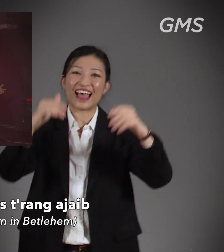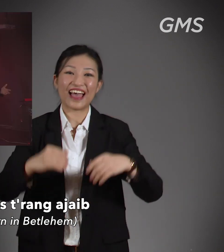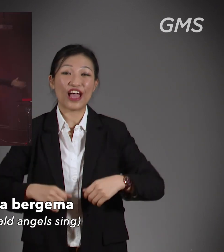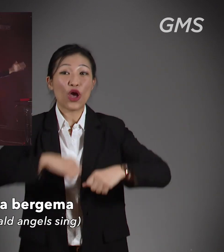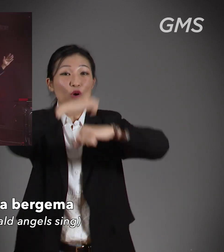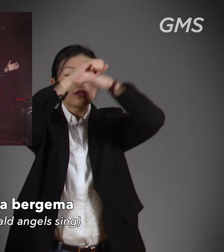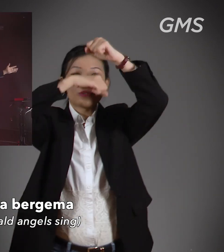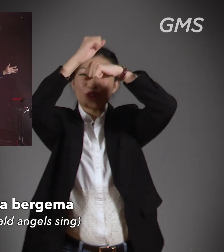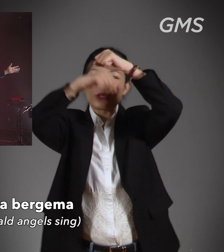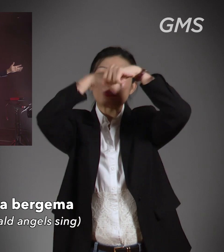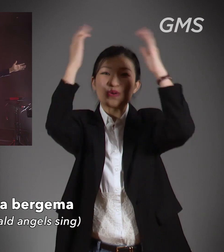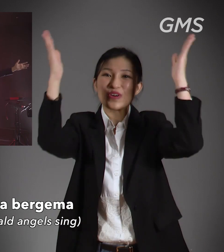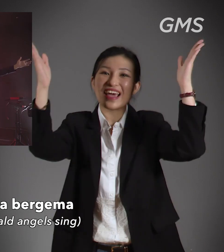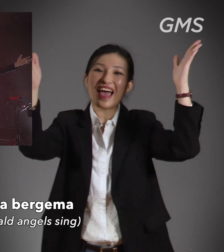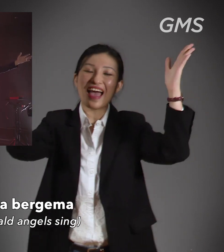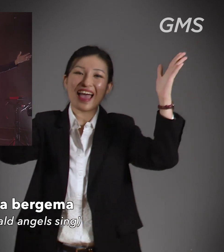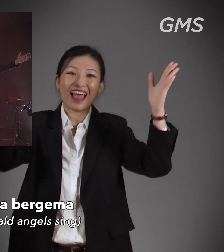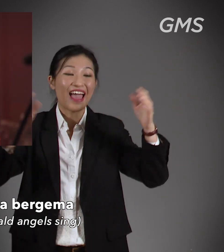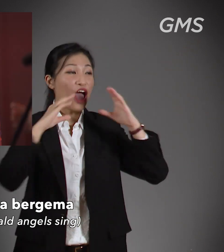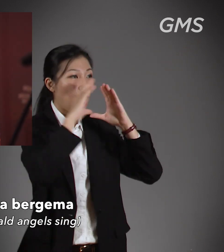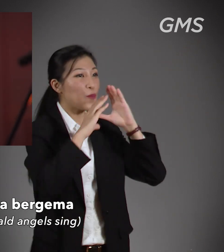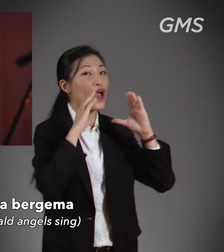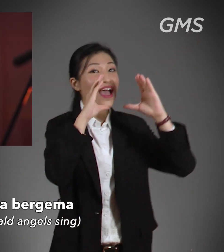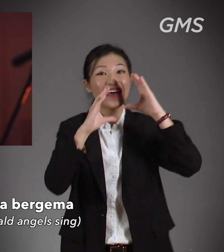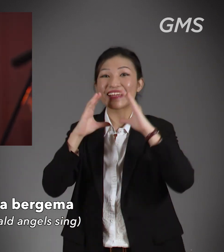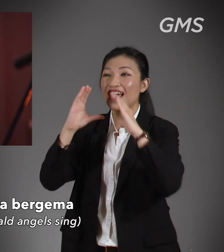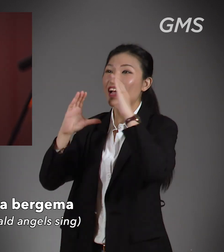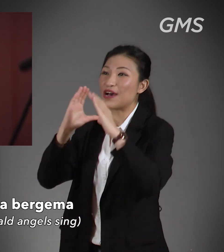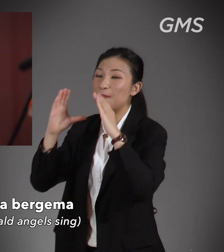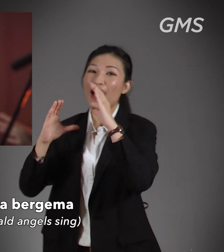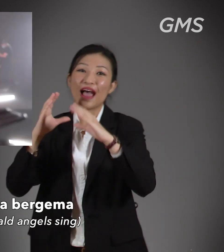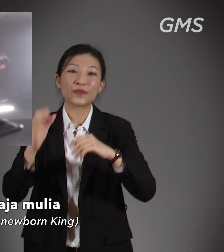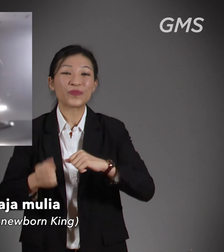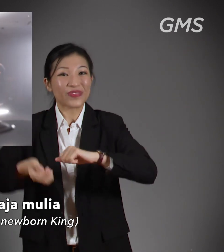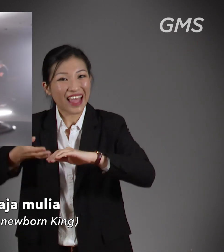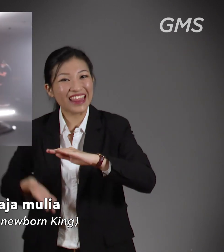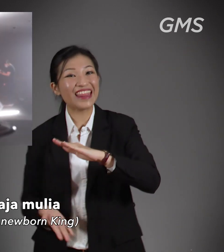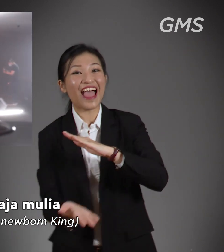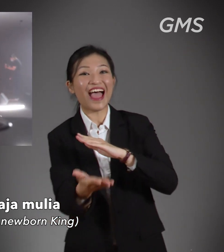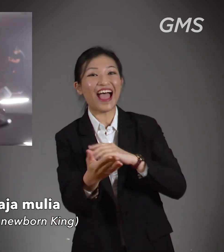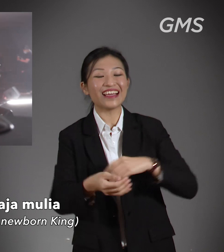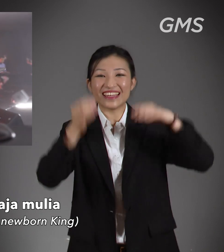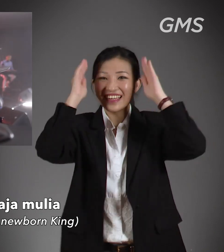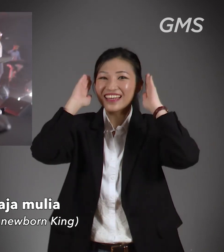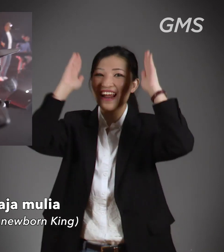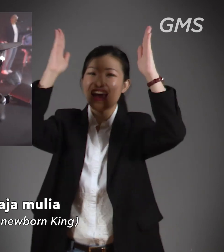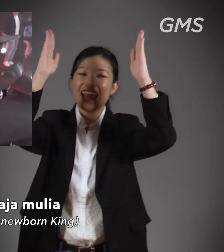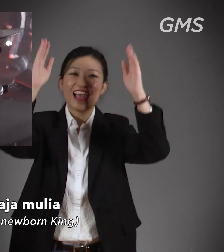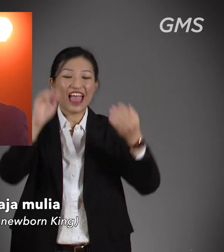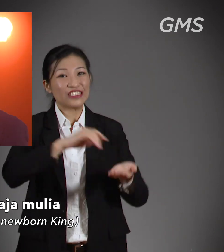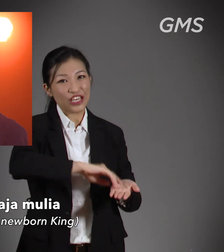Raja. Kita surga bergema,